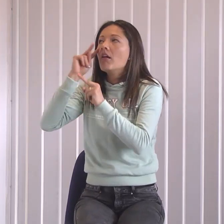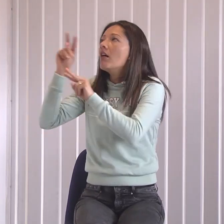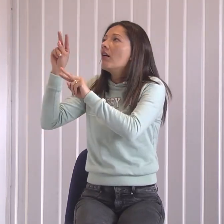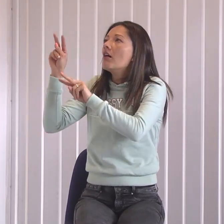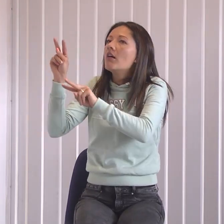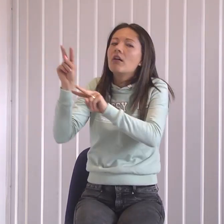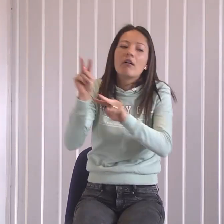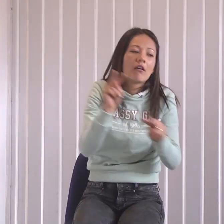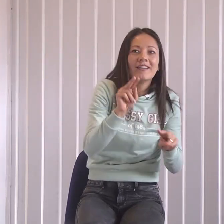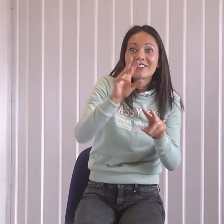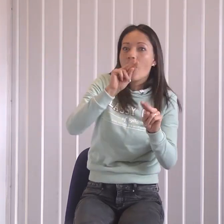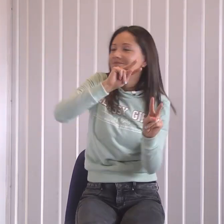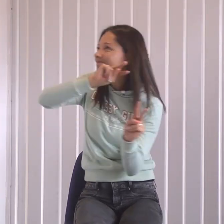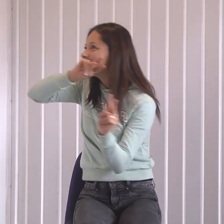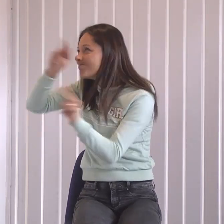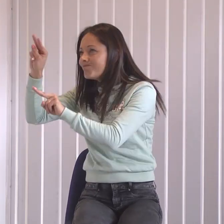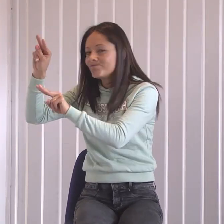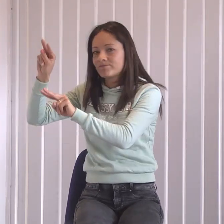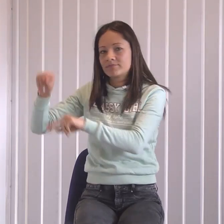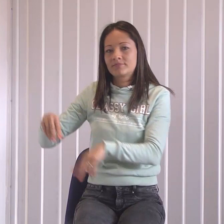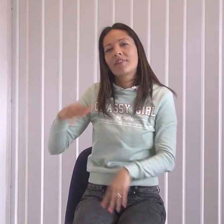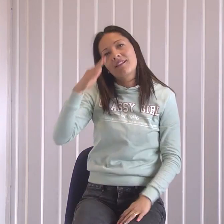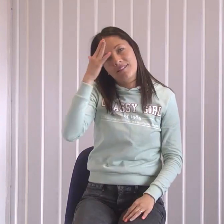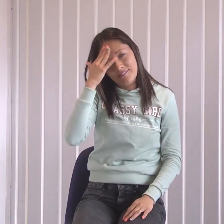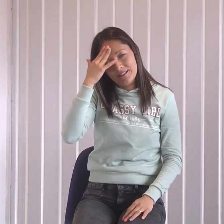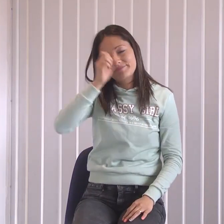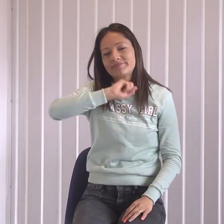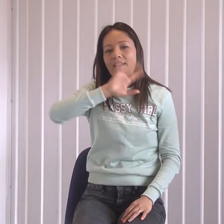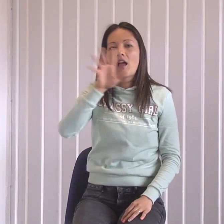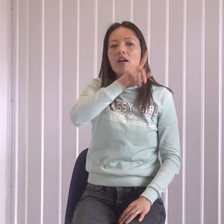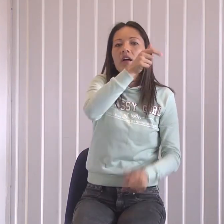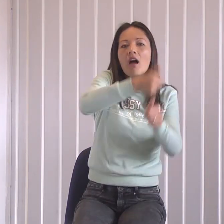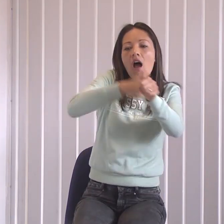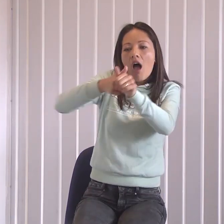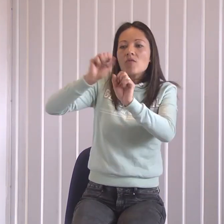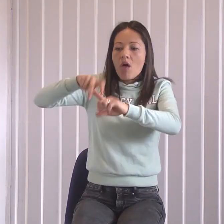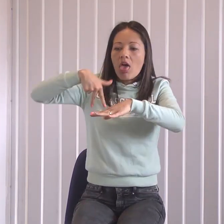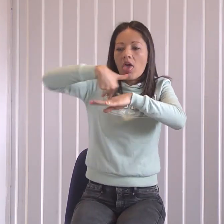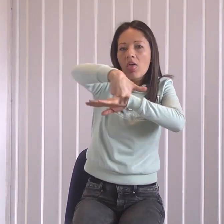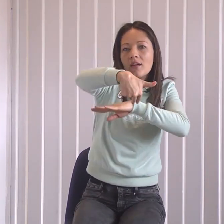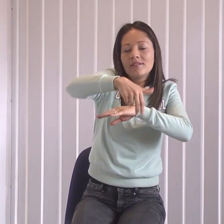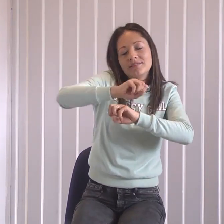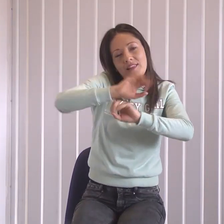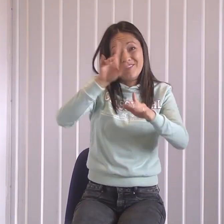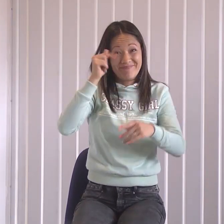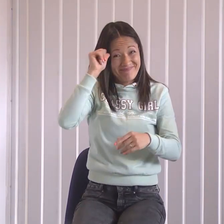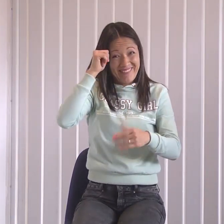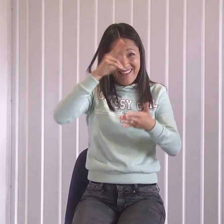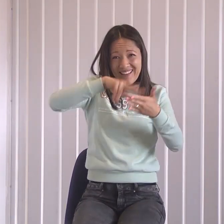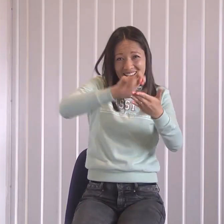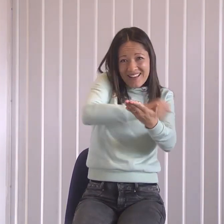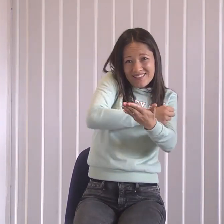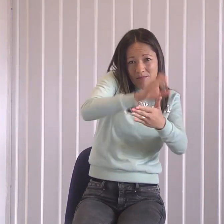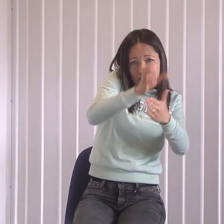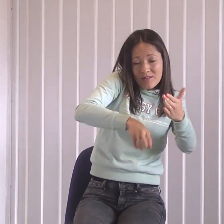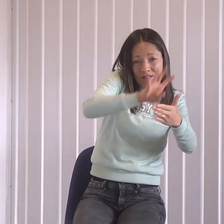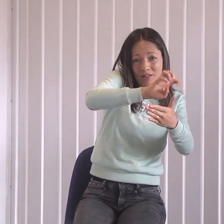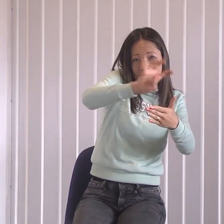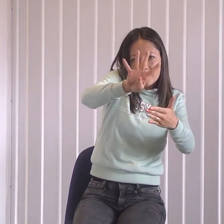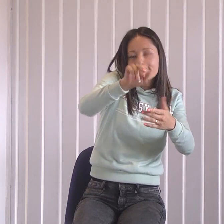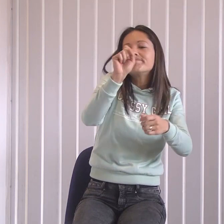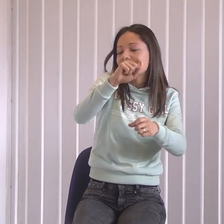mirada. Y claro, usted y yo resbalaremos, como dice el salmista, como leímos hoy en el capítulo 94,